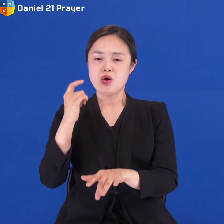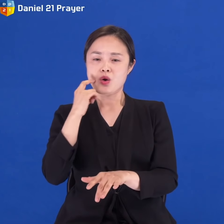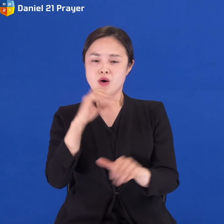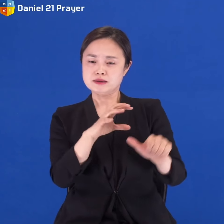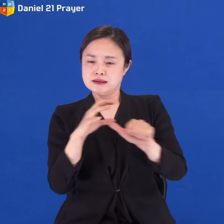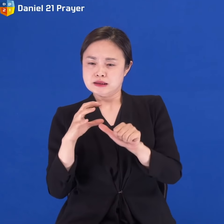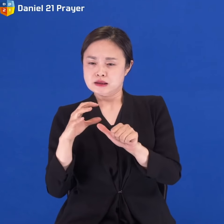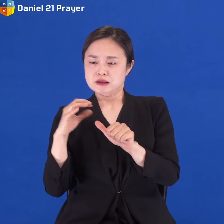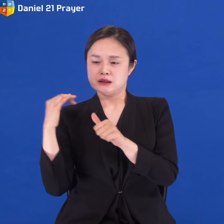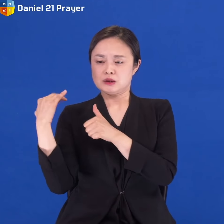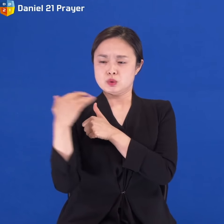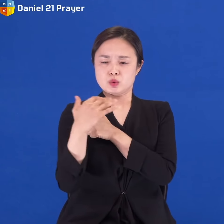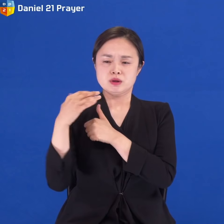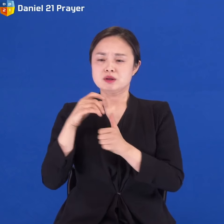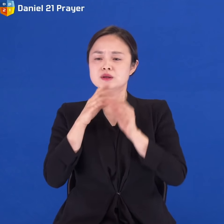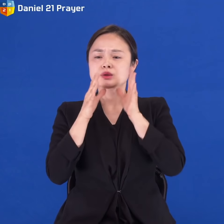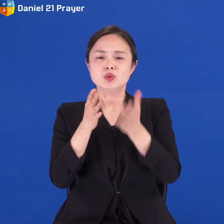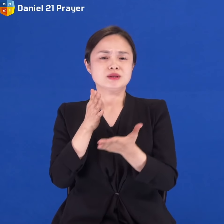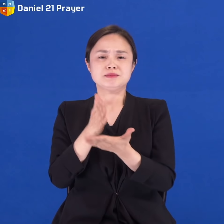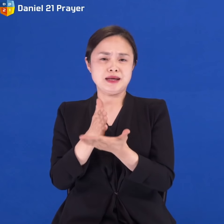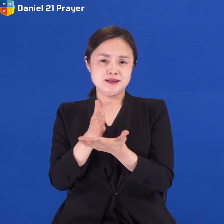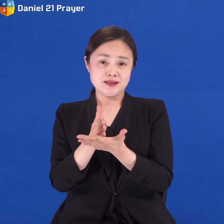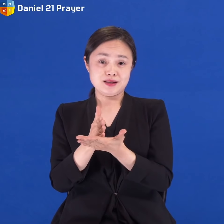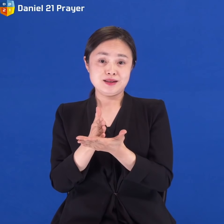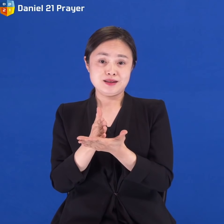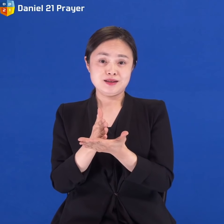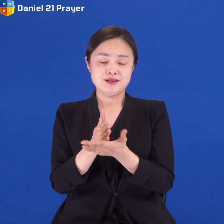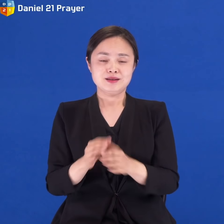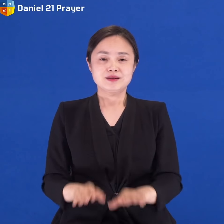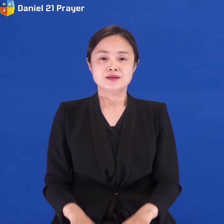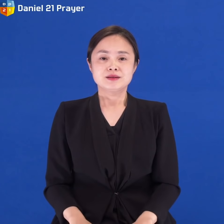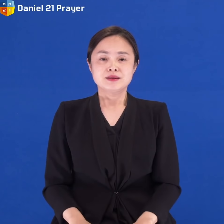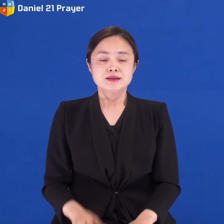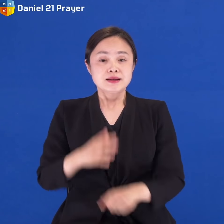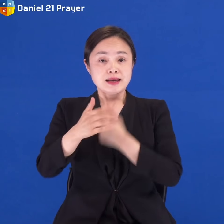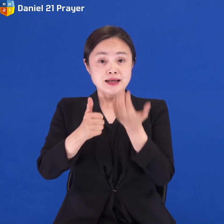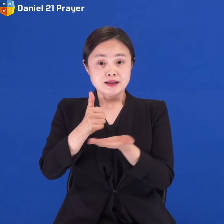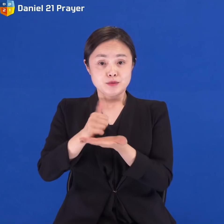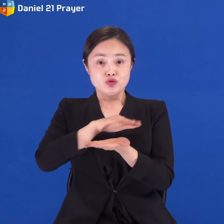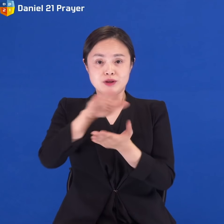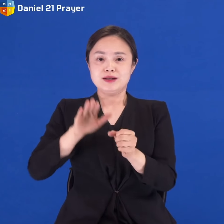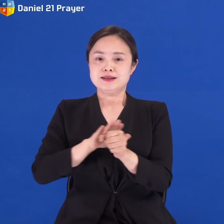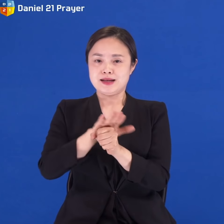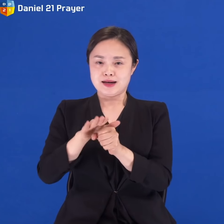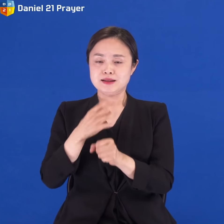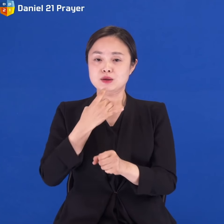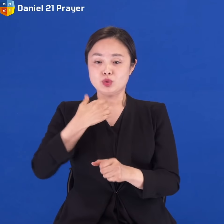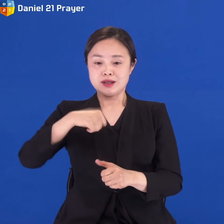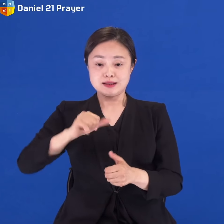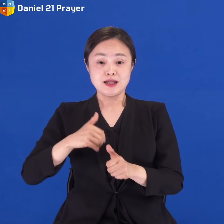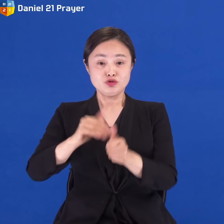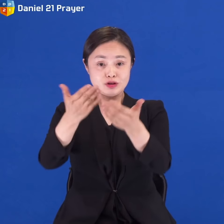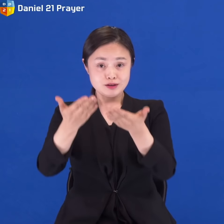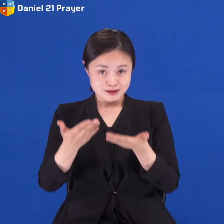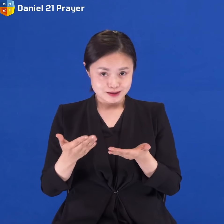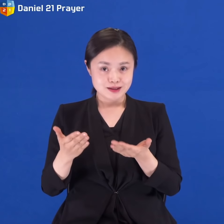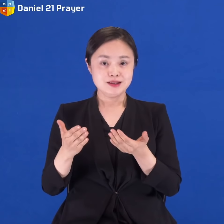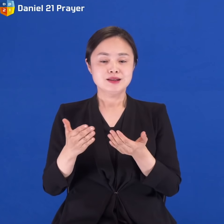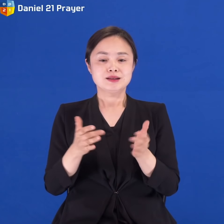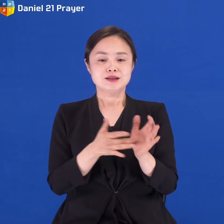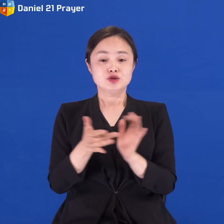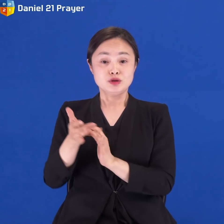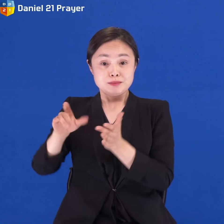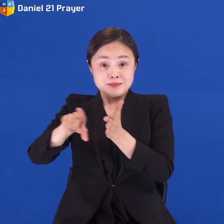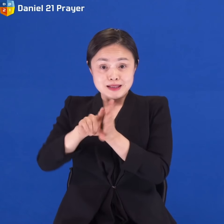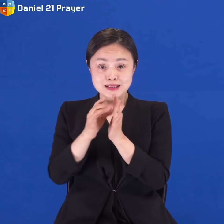지극히 우리를 사랑하사 독생자를 주셨으니 그를 믿는 자마다 영생을 얻으리로다 라고 하는 영원히 죽지